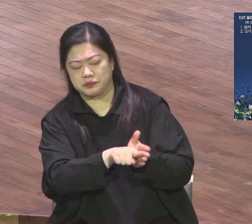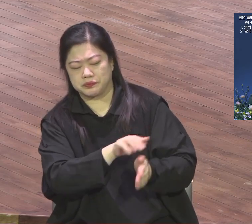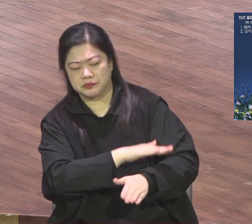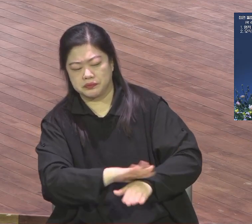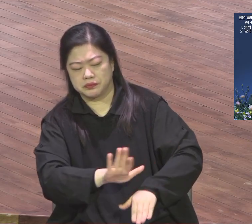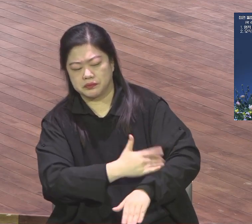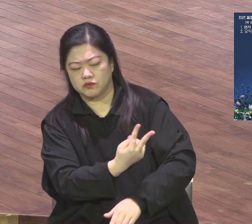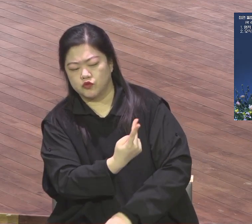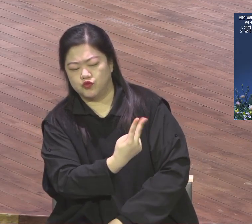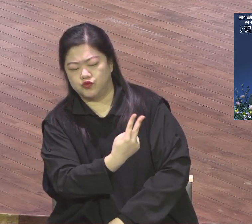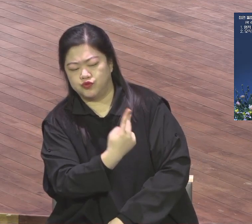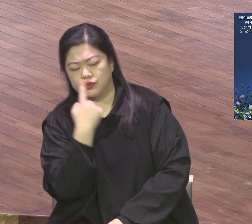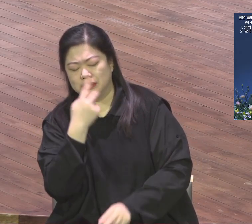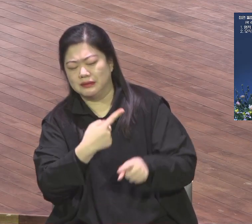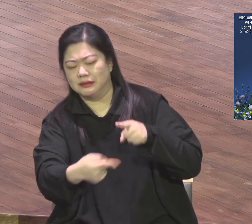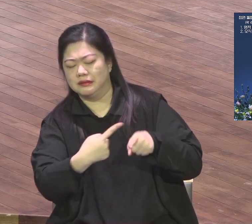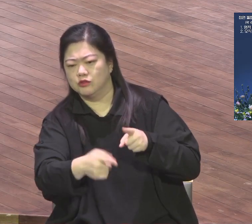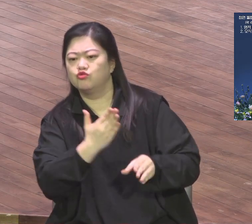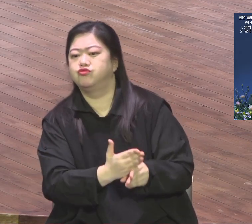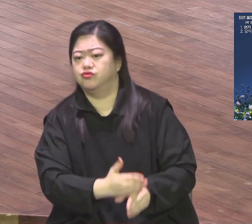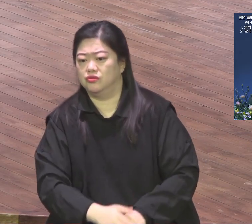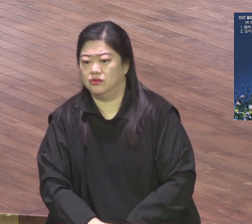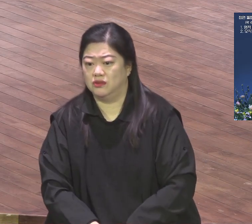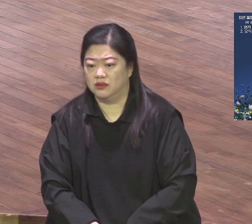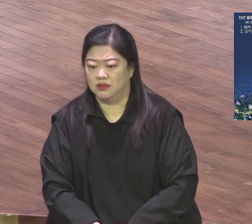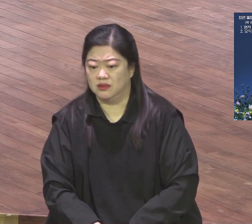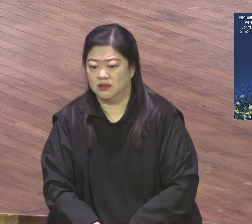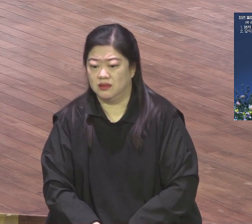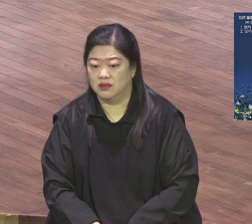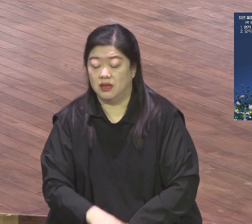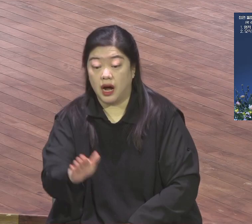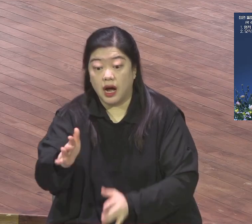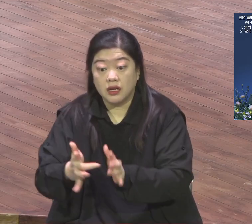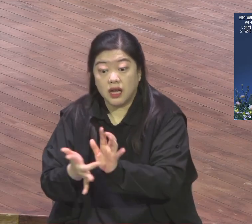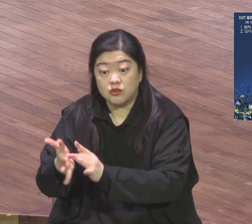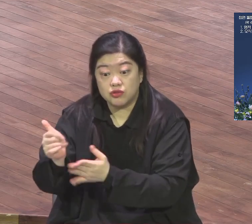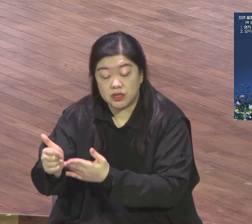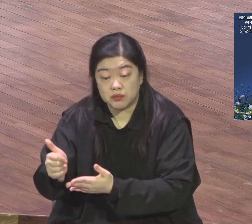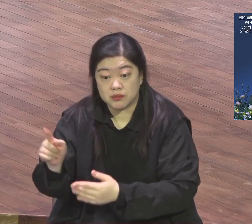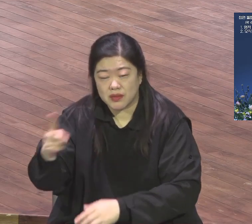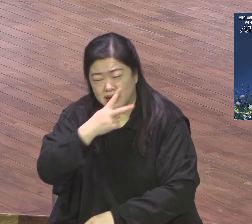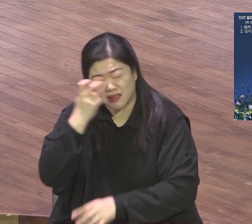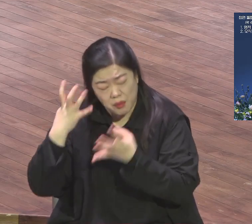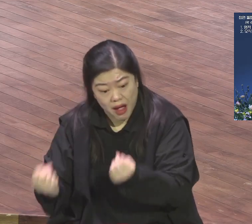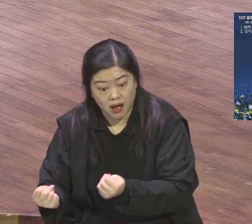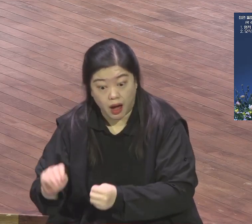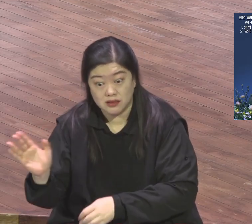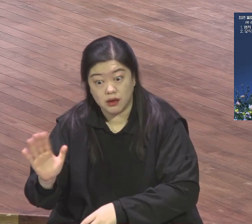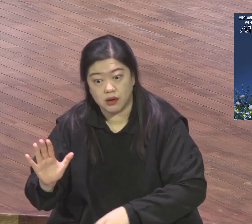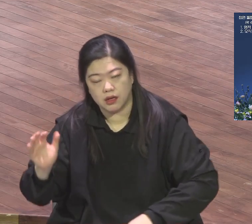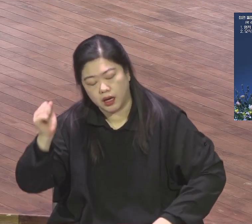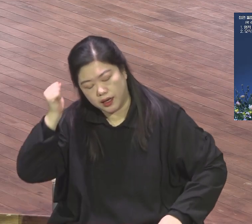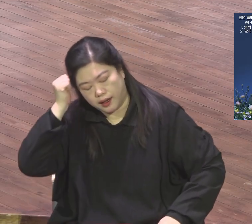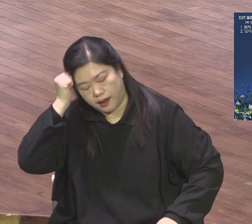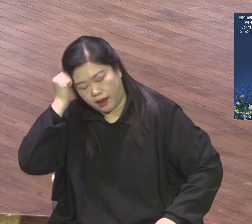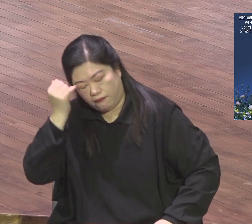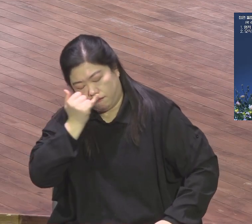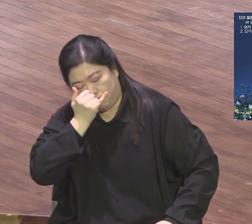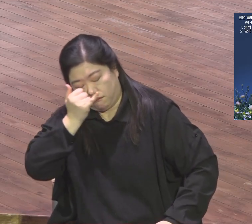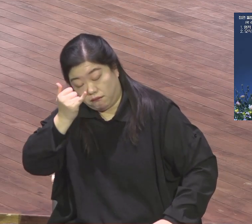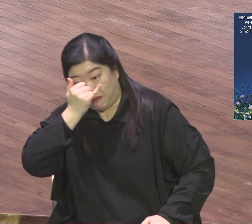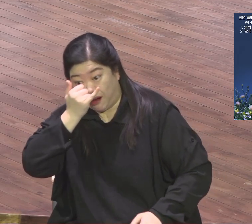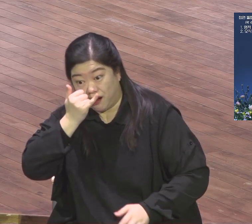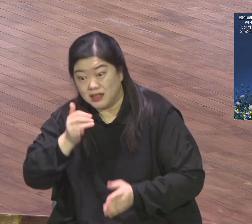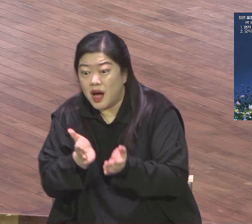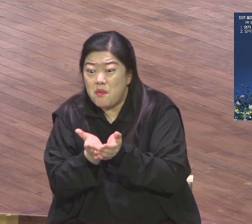거리치는데 어떻게 그렇게 주무신 그 잠이 그렇게 깊이 자겠어요? 지금 사느냐 죽냐 난리를 치고 있는데 조그만